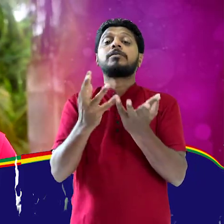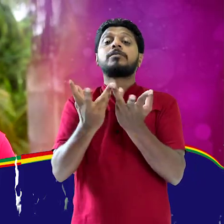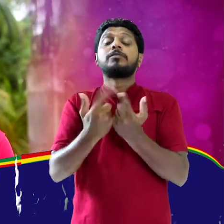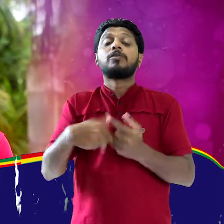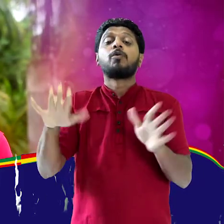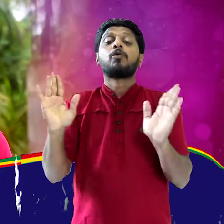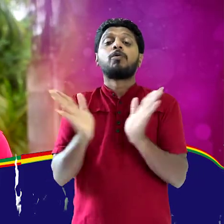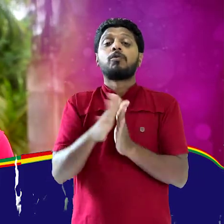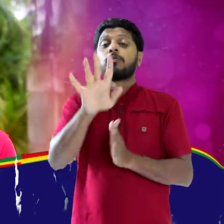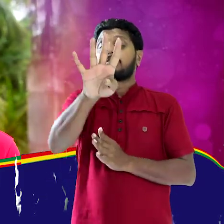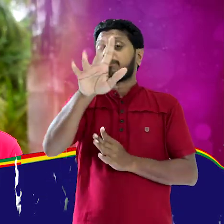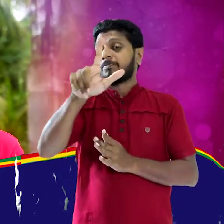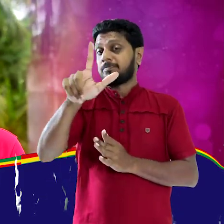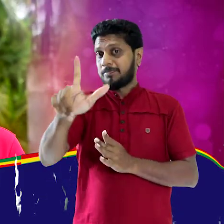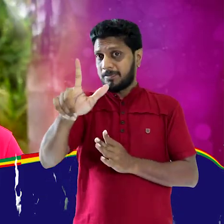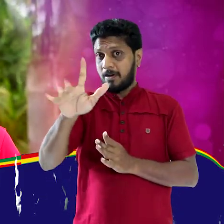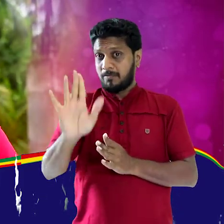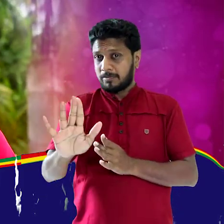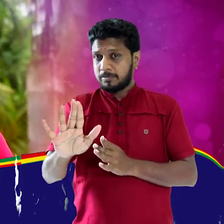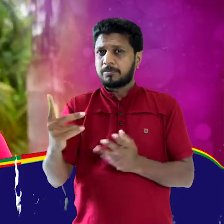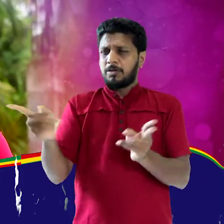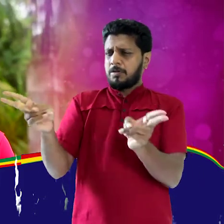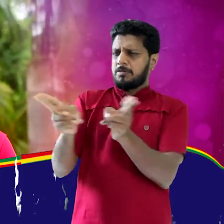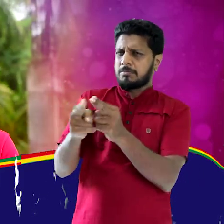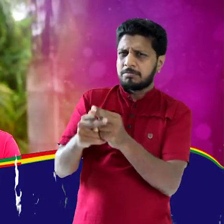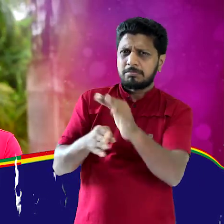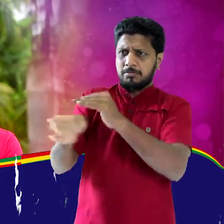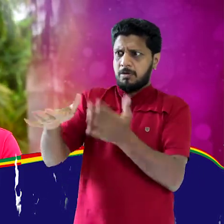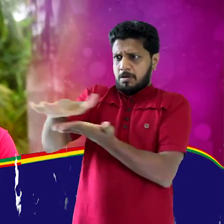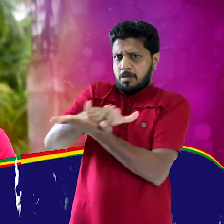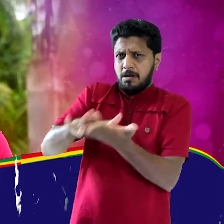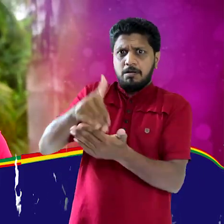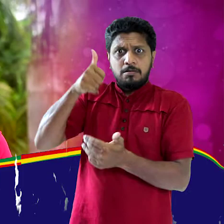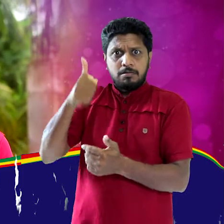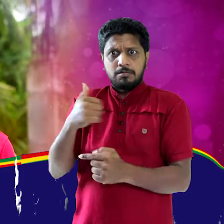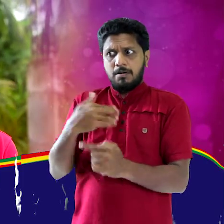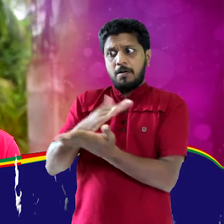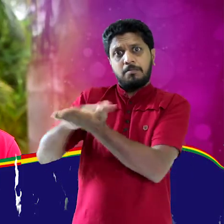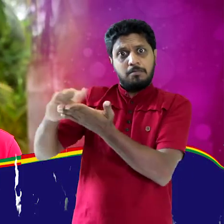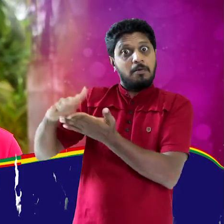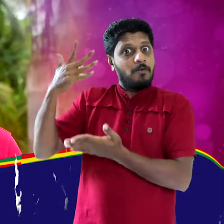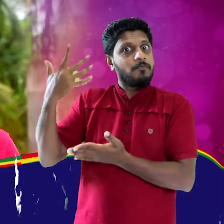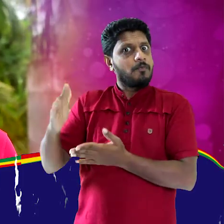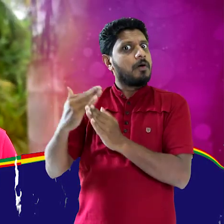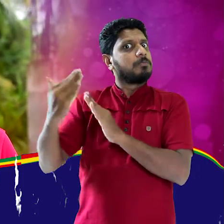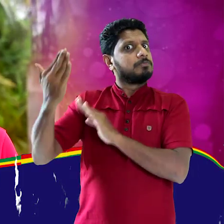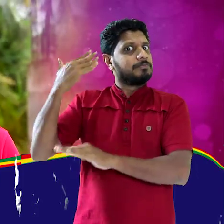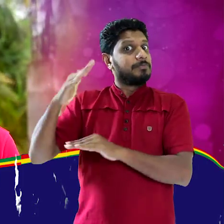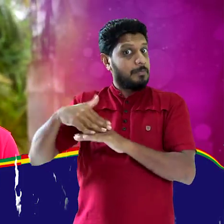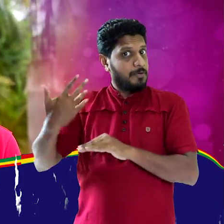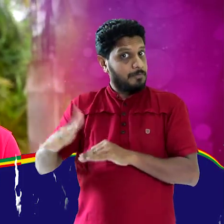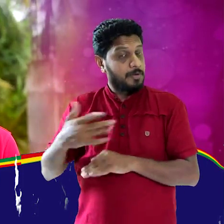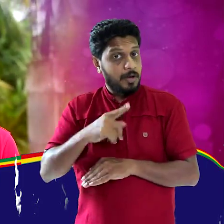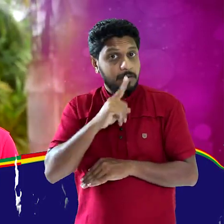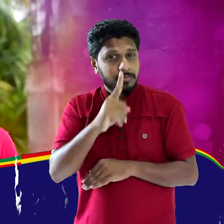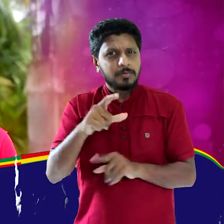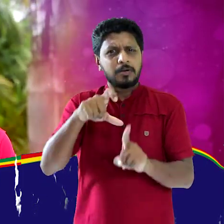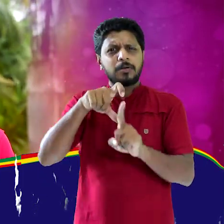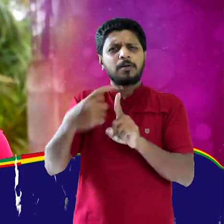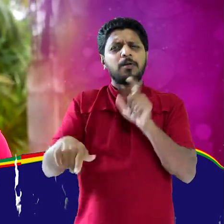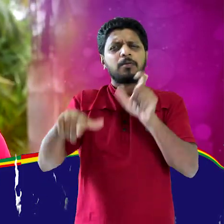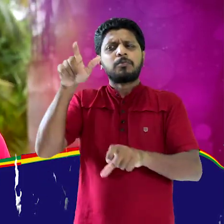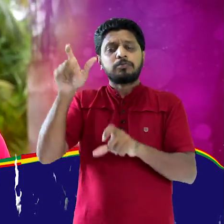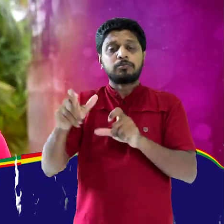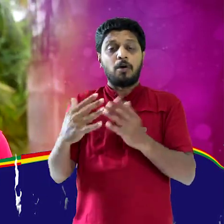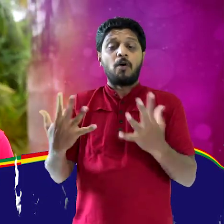විශාල නිවාස ප්‍රමාණයක් සඳහා මැදිහත් වුණා. ඔවුන්ගේ වැසිකිලි කැසිලි පහසුකම් සඳහා විශේෂ ප්‍රවේශයක් මැදිහත් වීමක් ලබා දුන්නා. ඒ නිසා ආබාධිත ප්‍රජාව පිළිබඳව